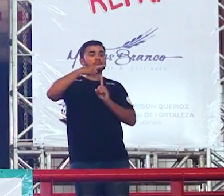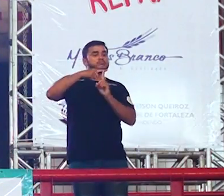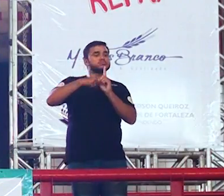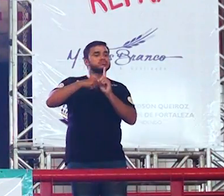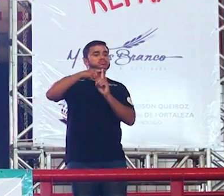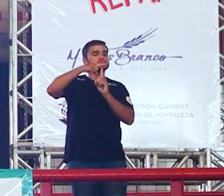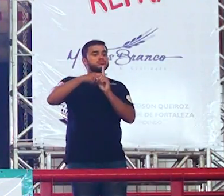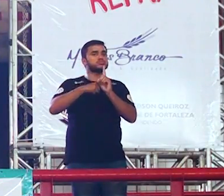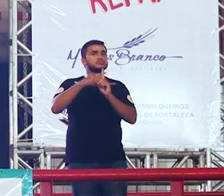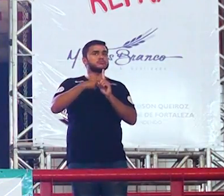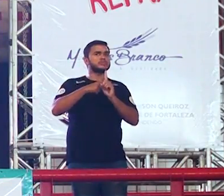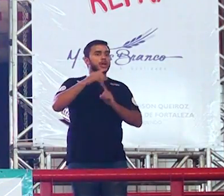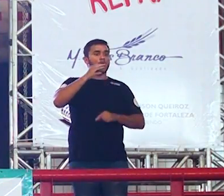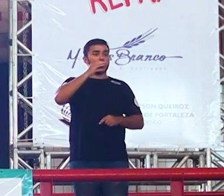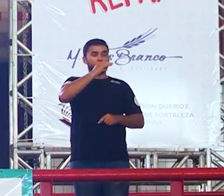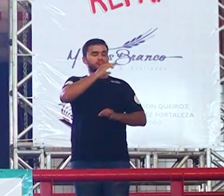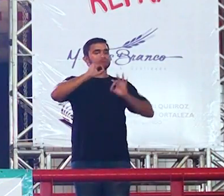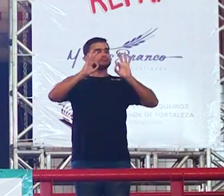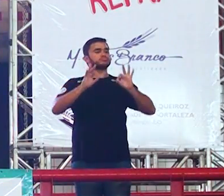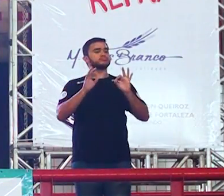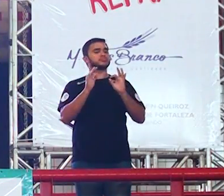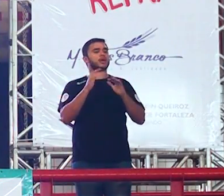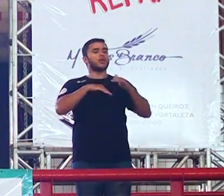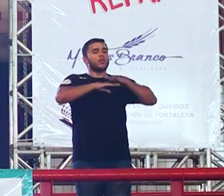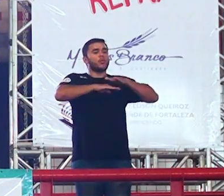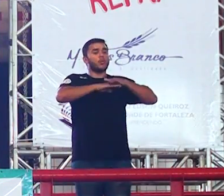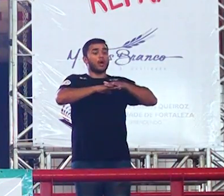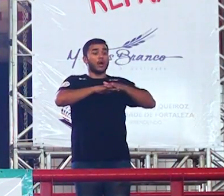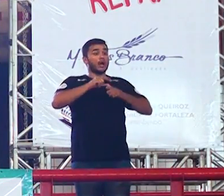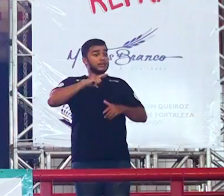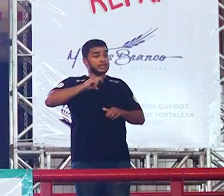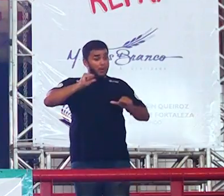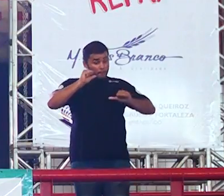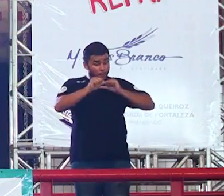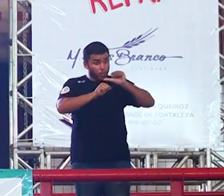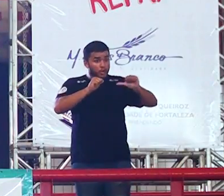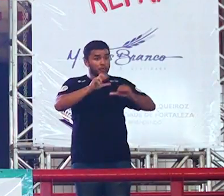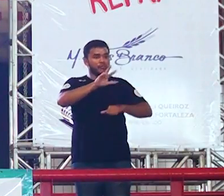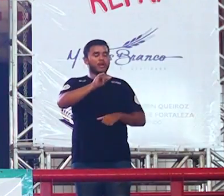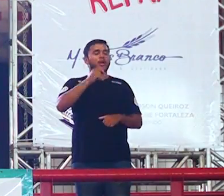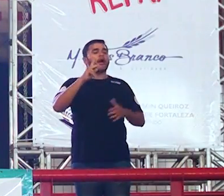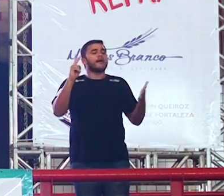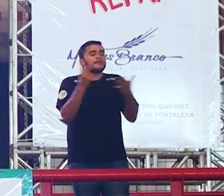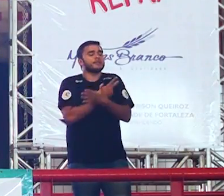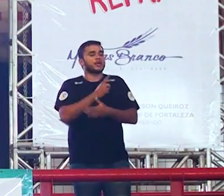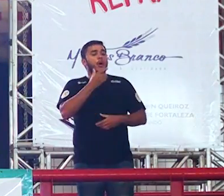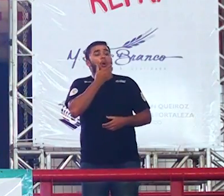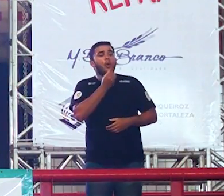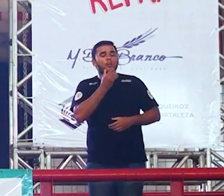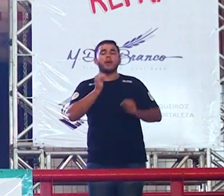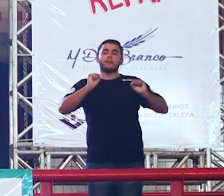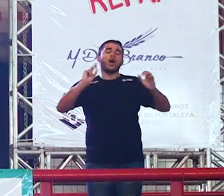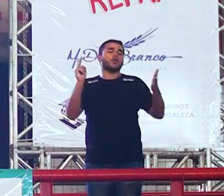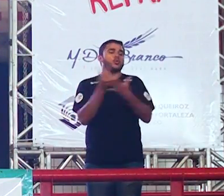enzimas responsáveis pela espermatogênese irá sofrer o quê? Elas irão